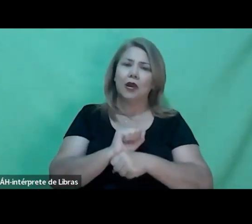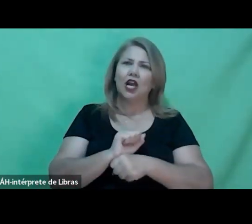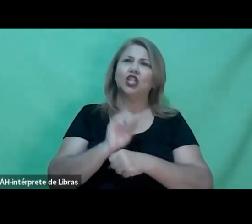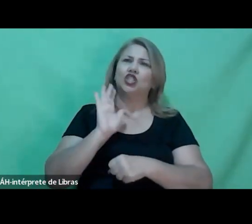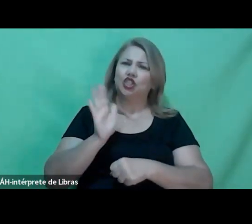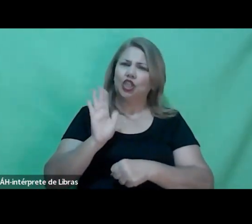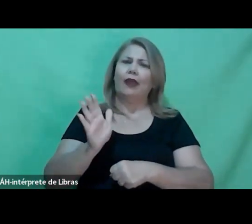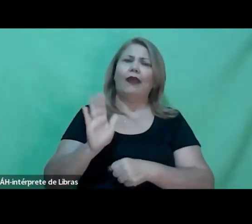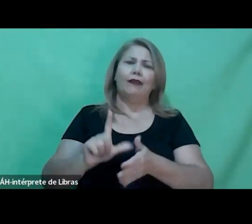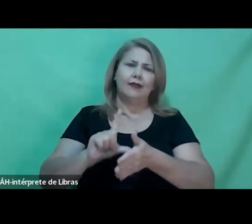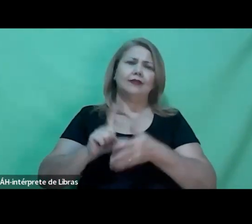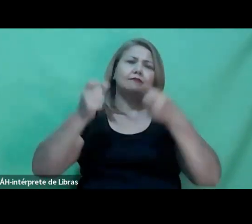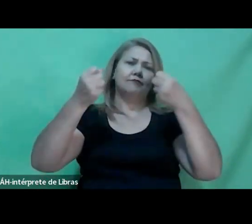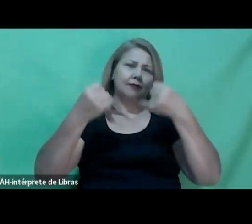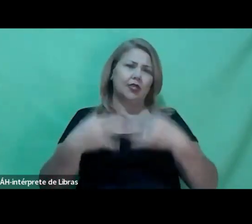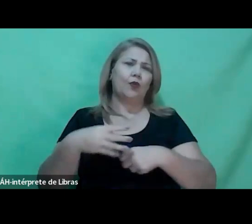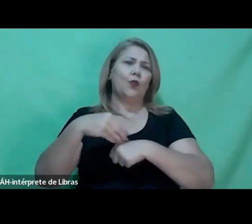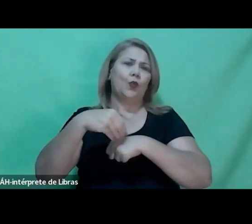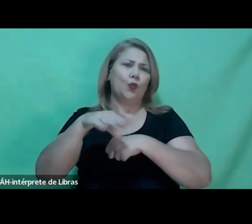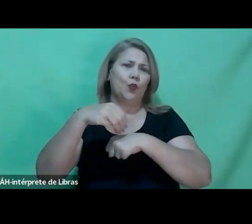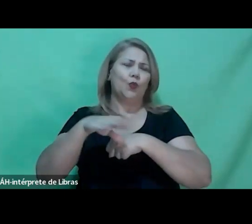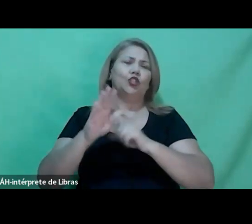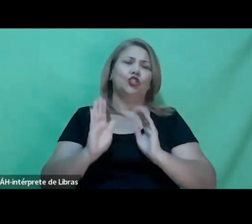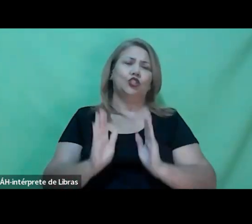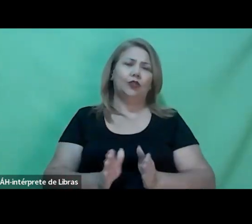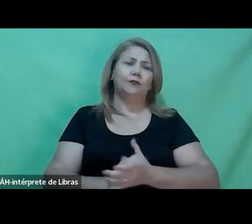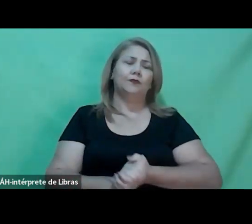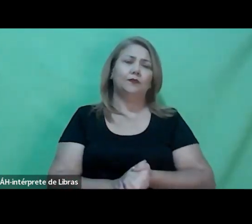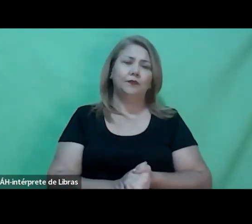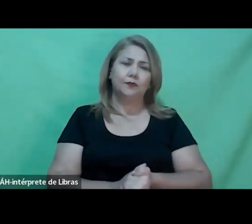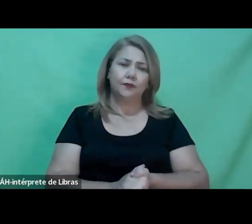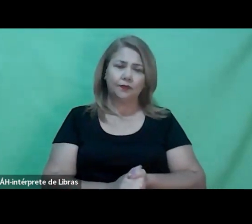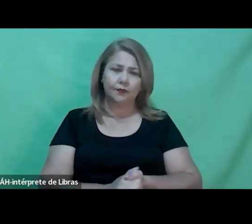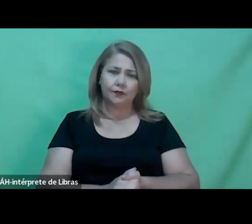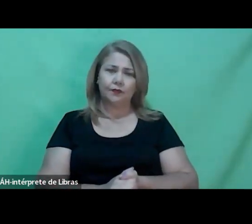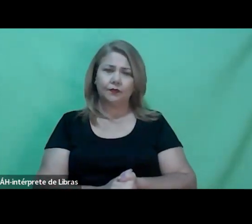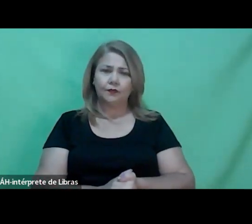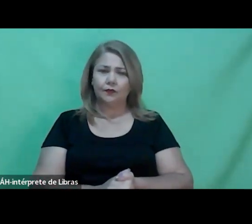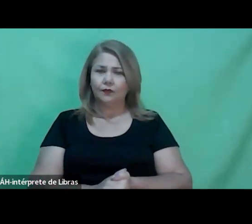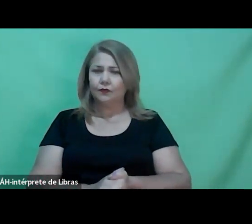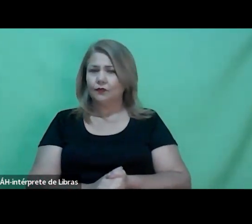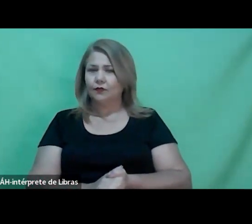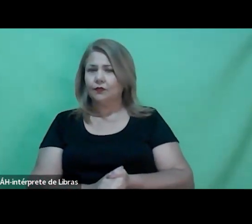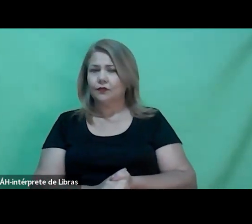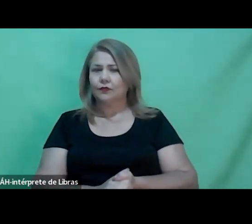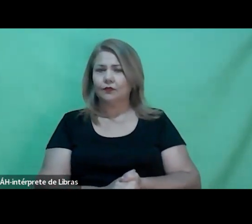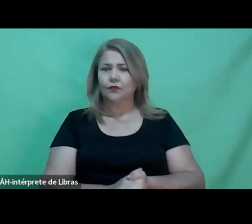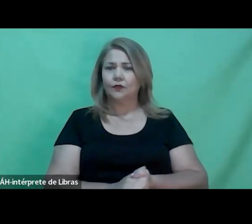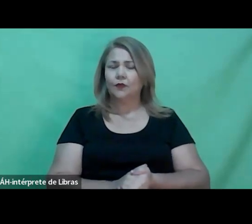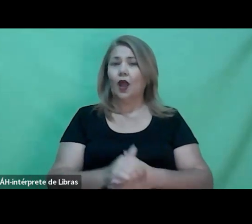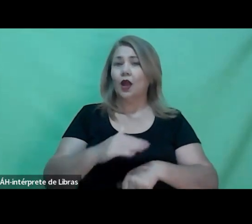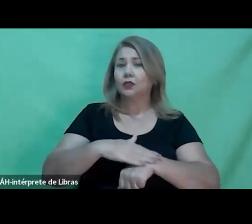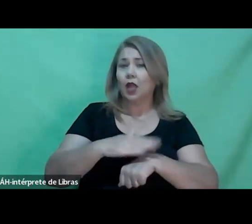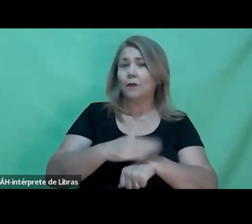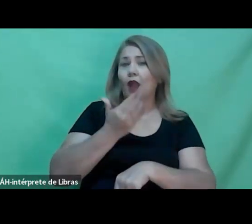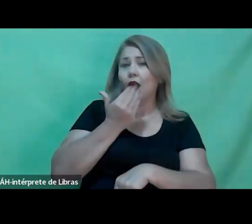eh eh durante las comidas e Permítame un momentito yo miro por aquí